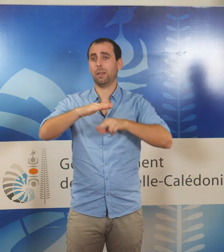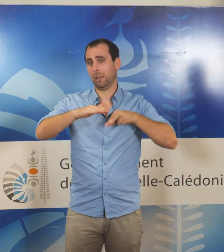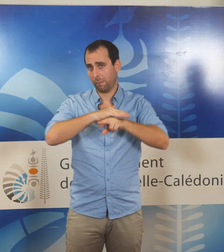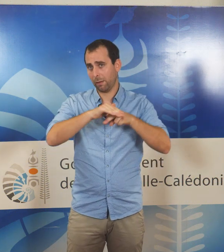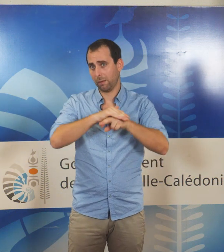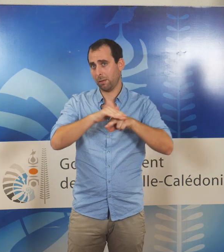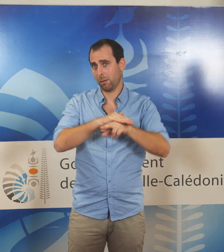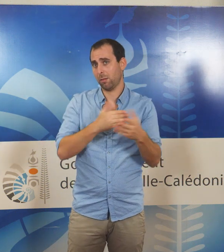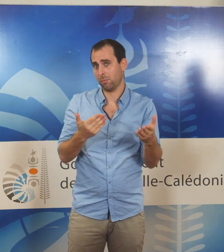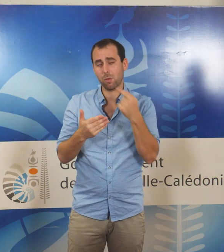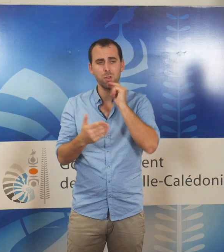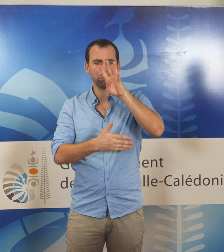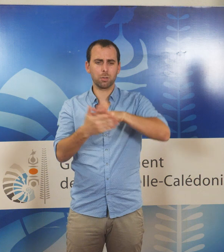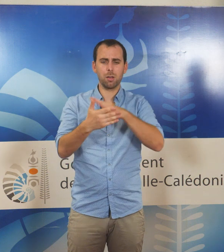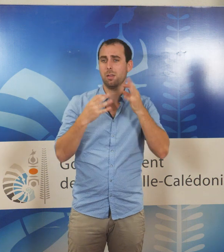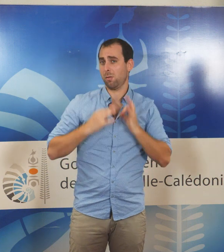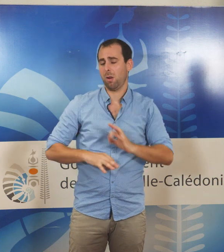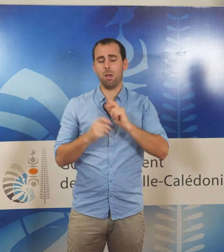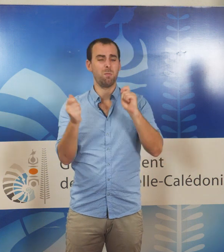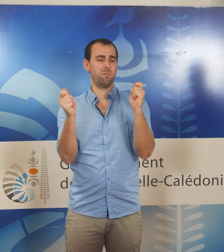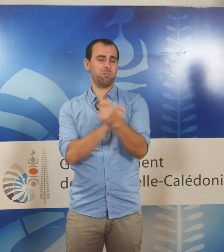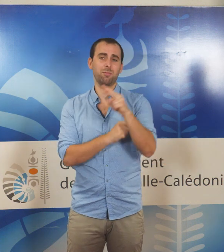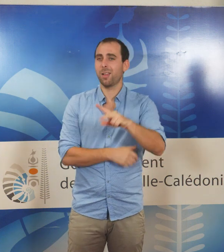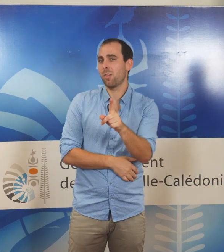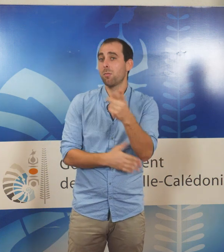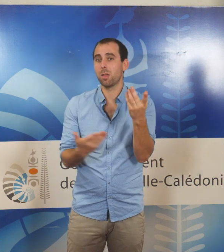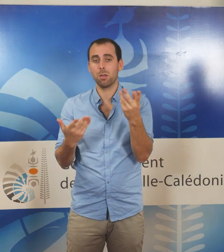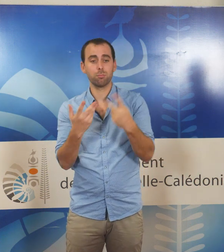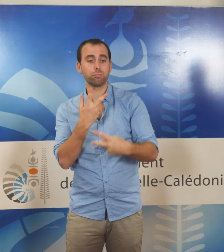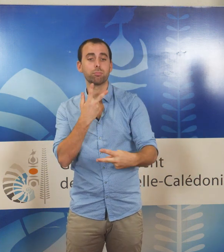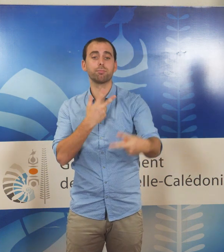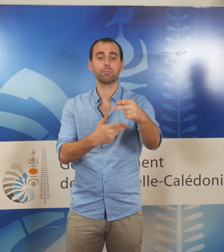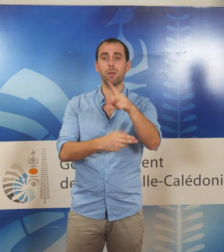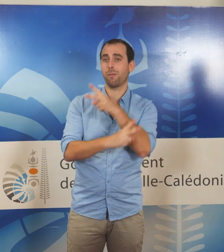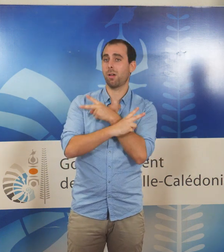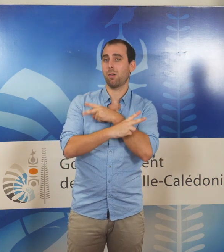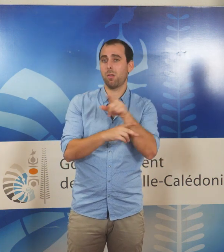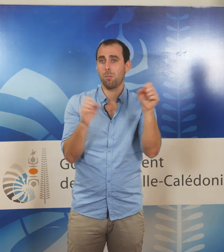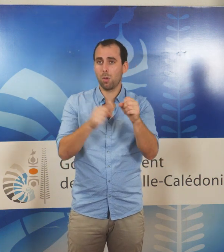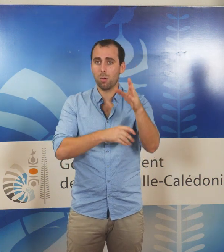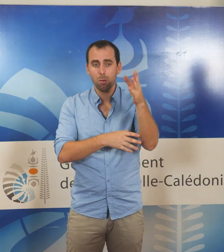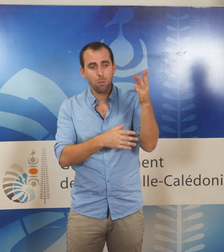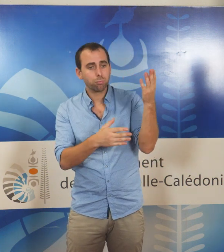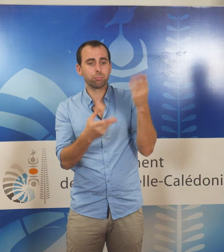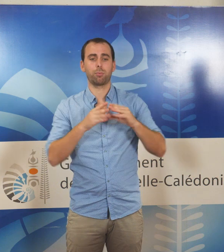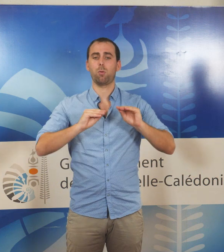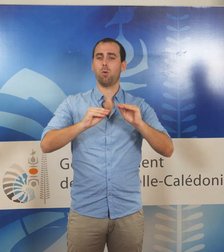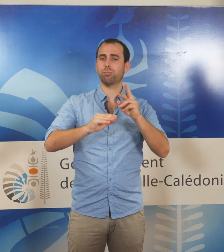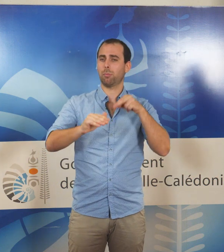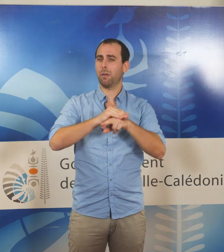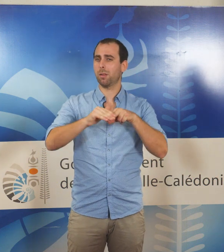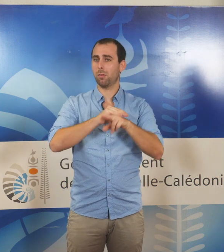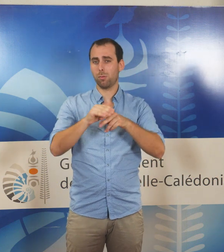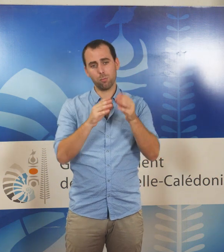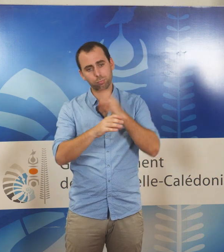pas de modification du calendrier scolaire, mais par exemple pendant les vacances, on pourrait organiser des séances de révision sur la base du